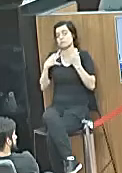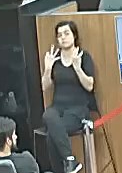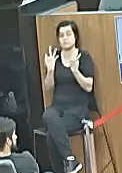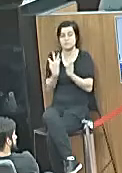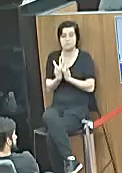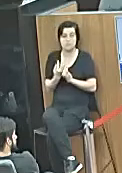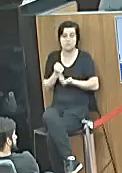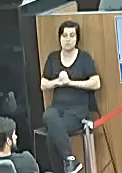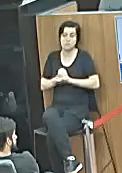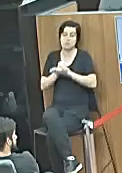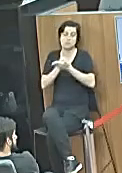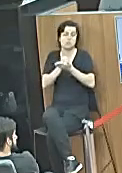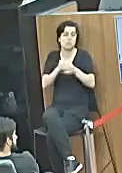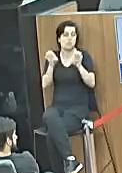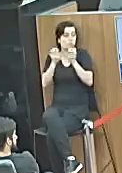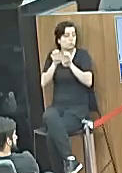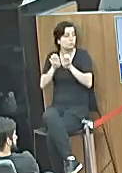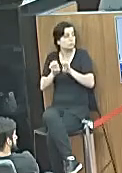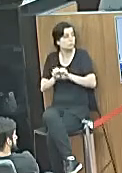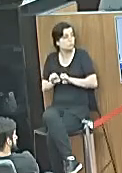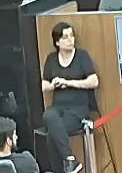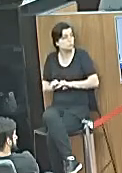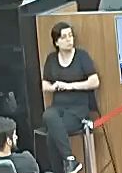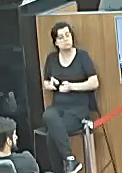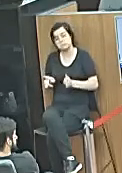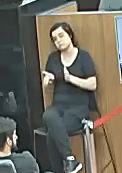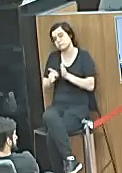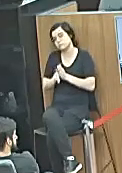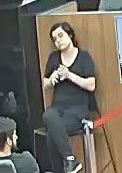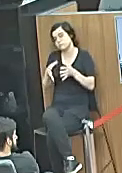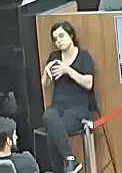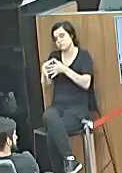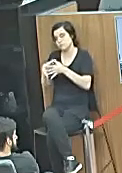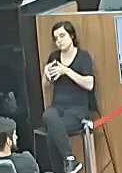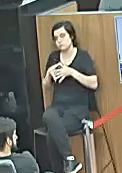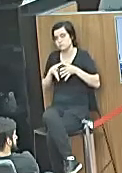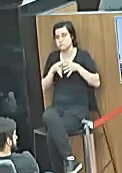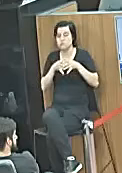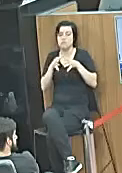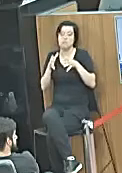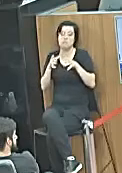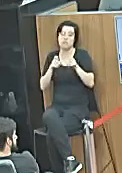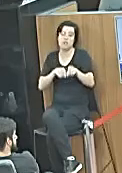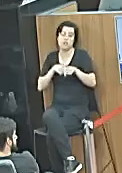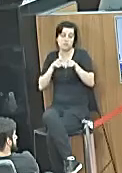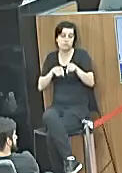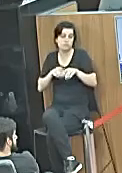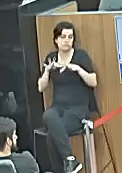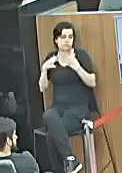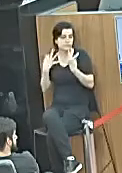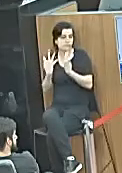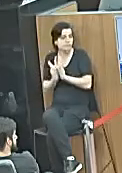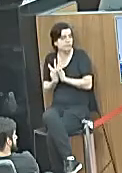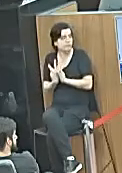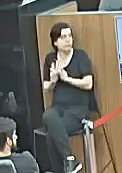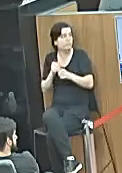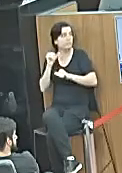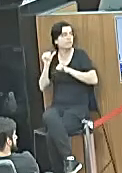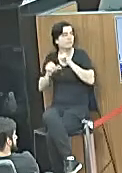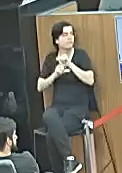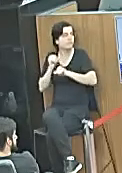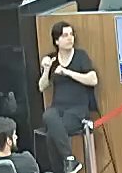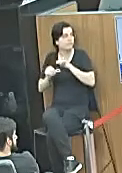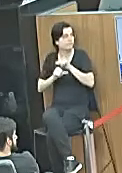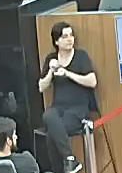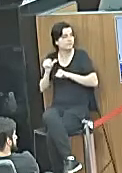apoiar a estruturação das cooperativas de agricultura familiar alterar a